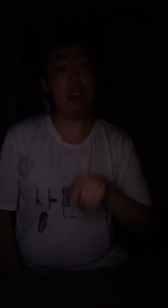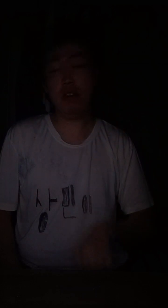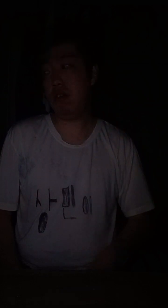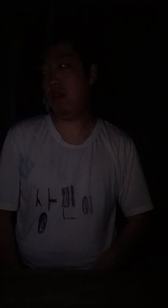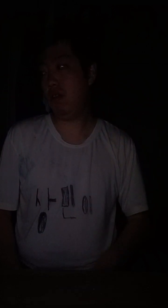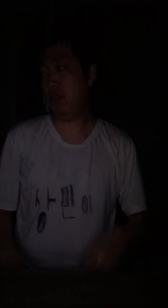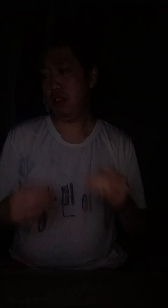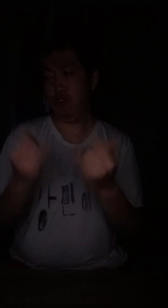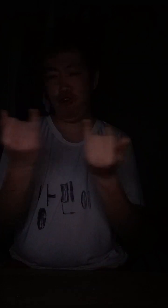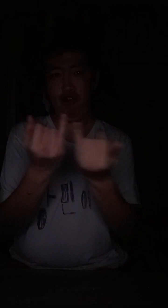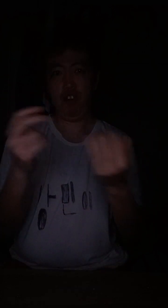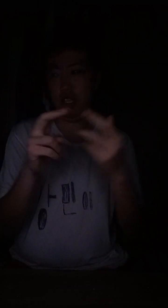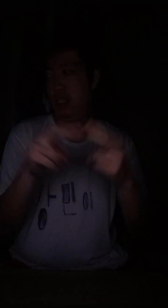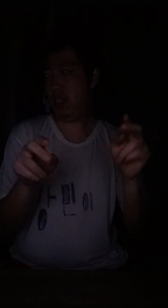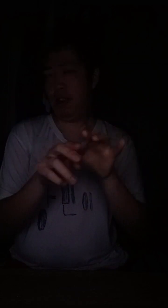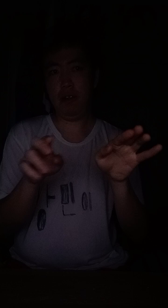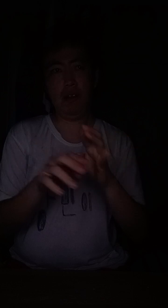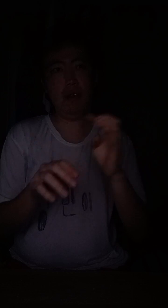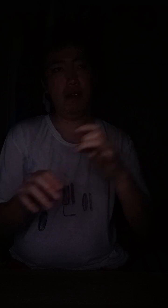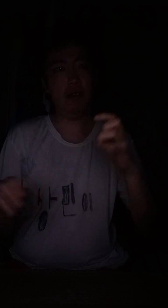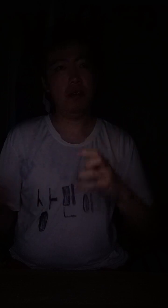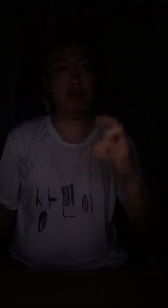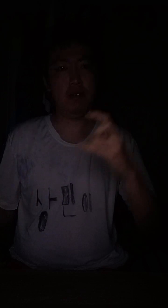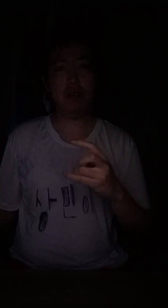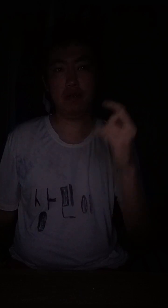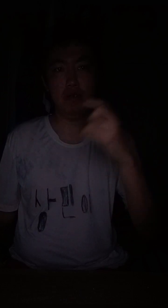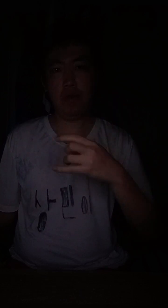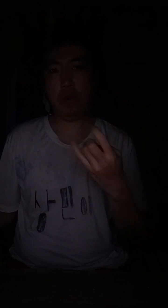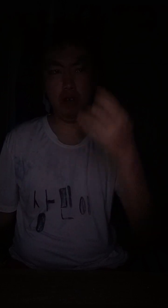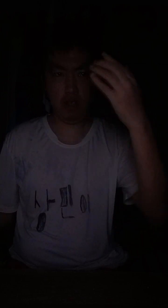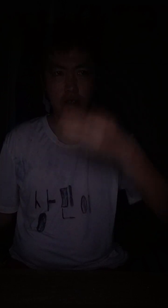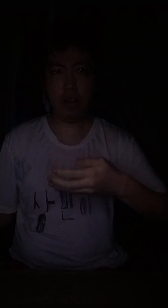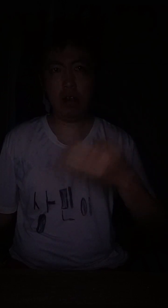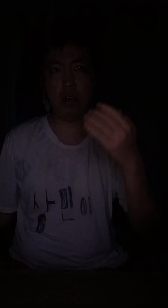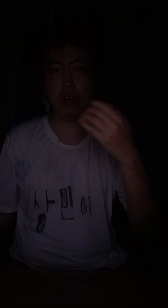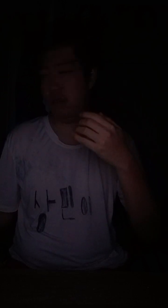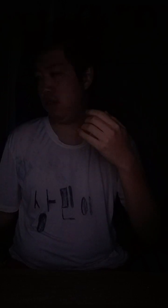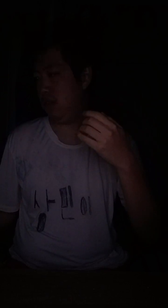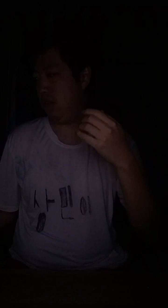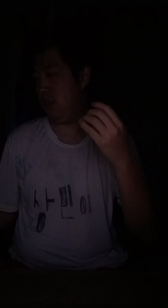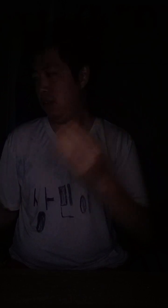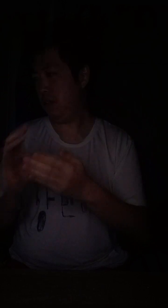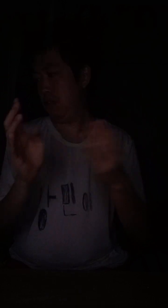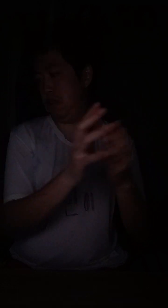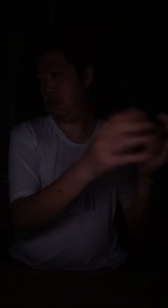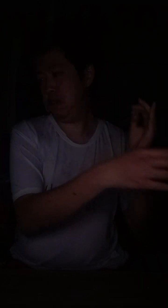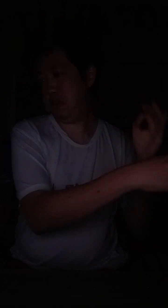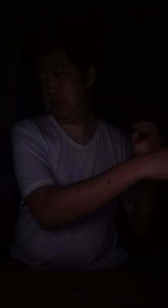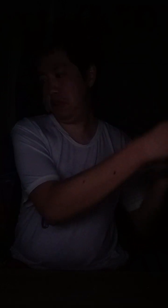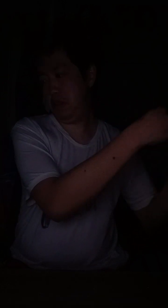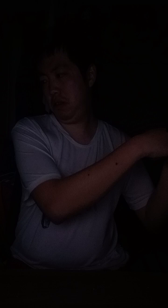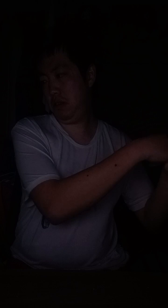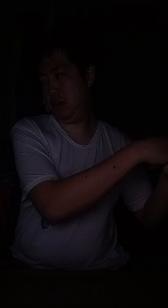두 사람은 결국 각각 유감과 사과를 표시했고 국회 과방위는 김 직무대행을 국회 모욕죄로 고발하는